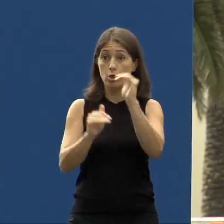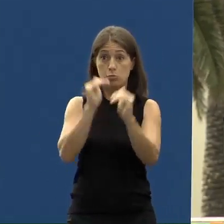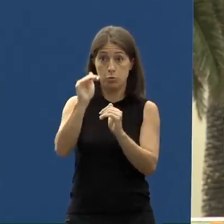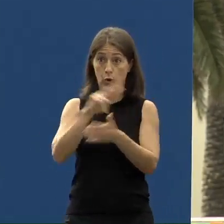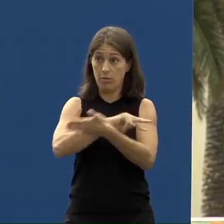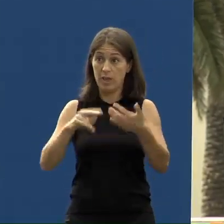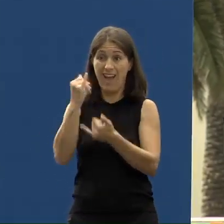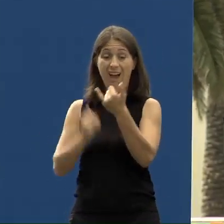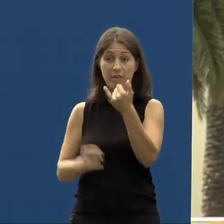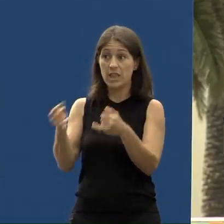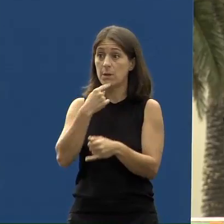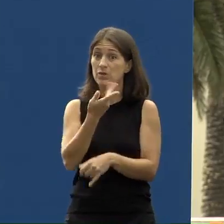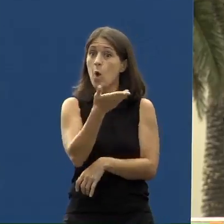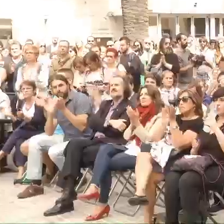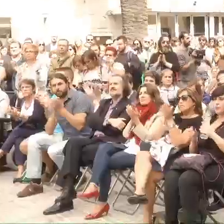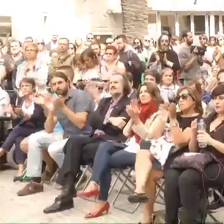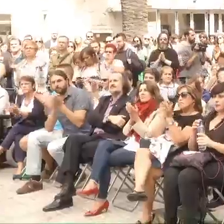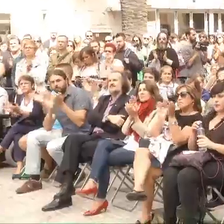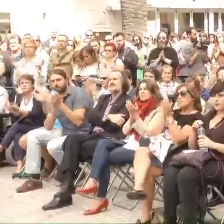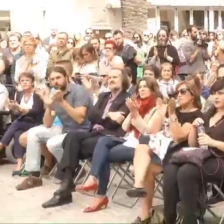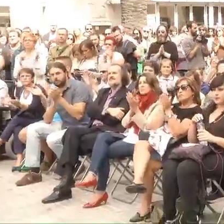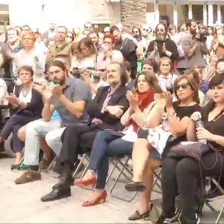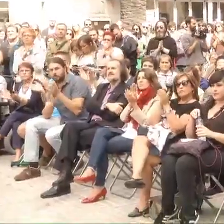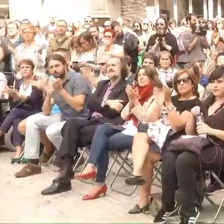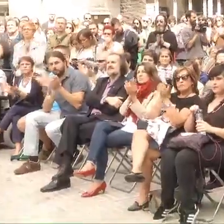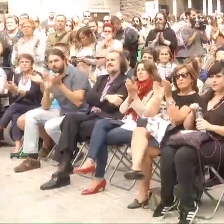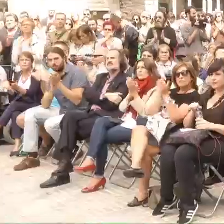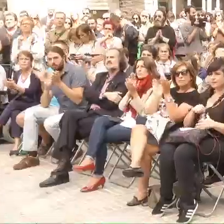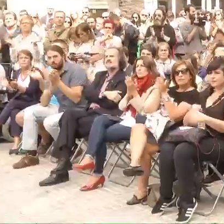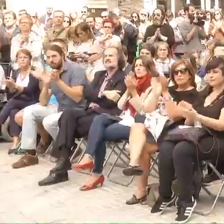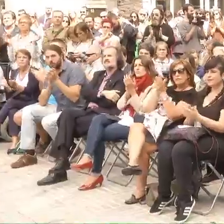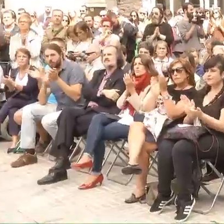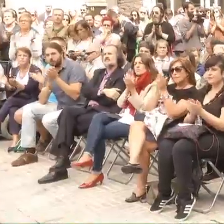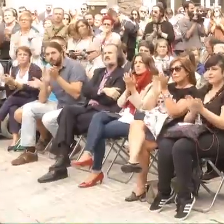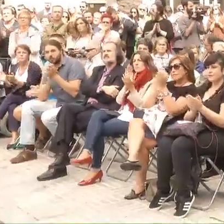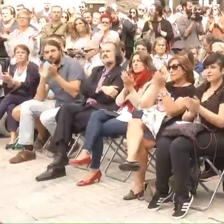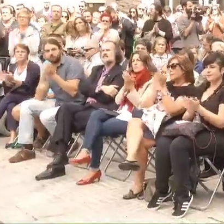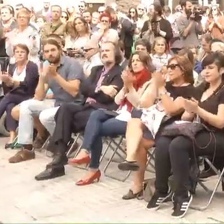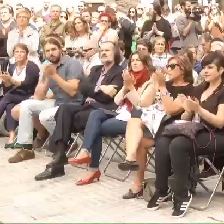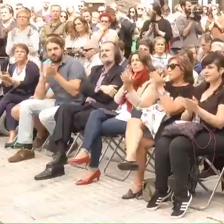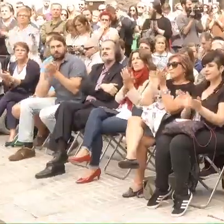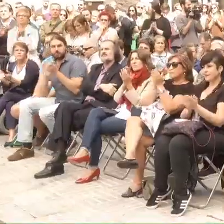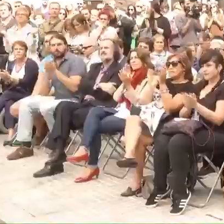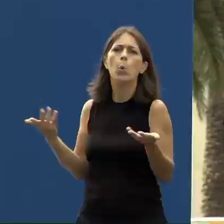imprudente. Que país é este? Que gobernantes temos?